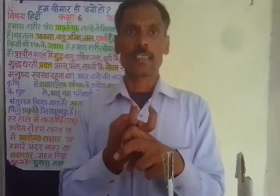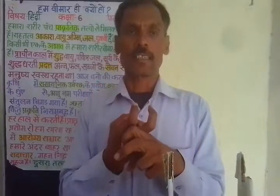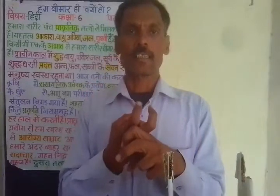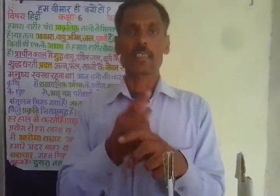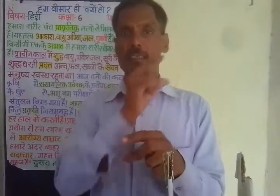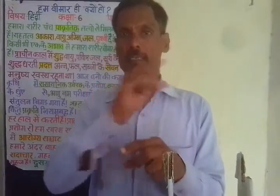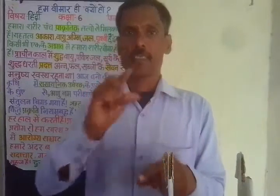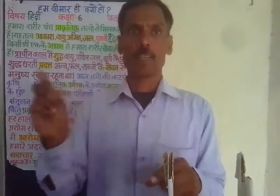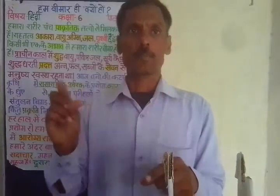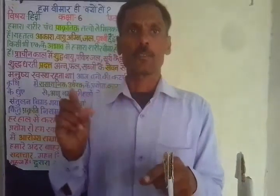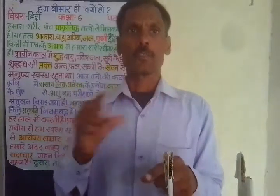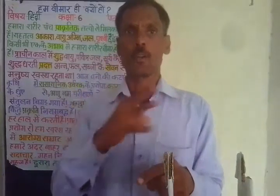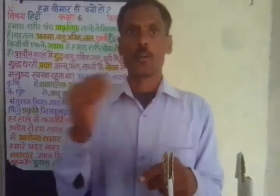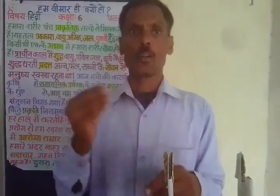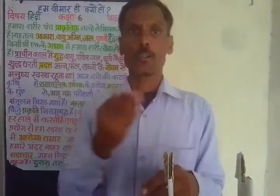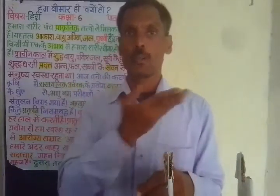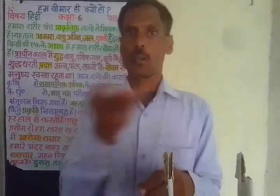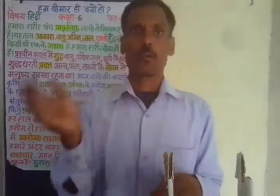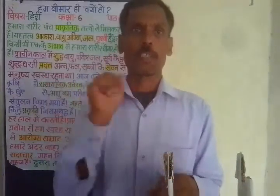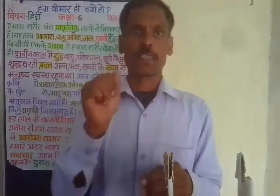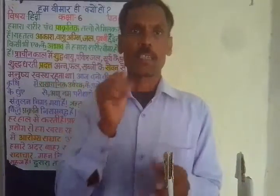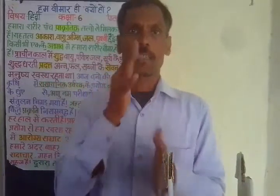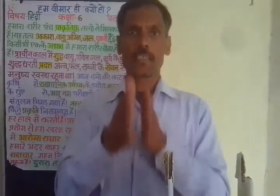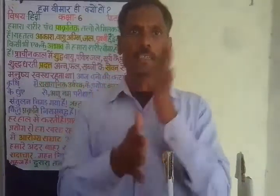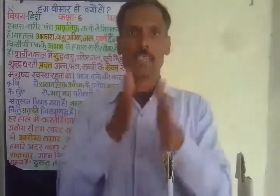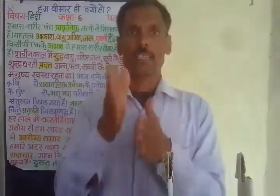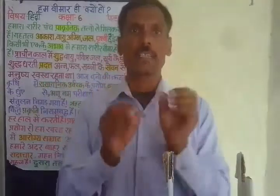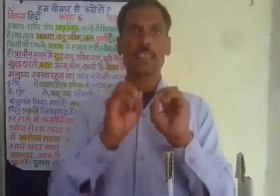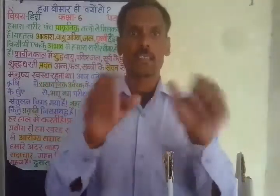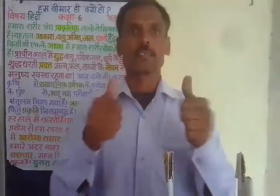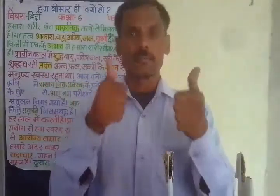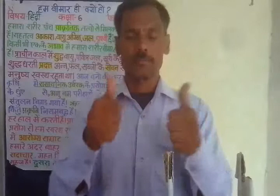कठिन शब्द और उनके संकेत।